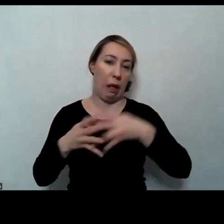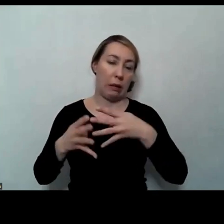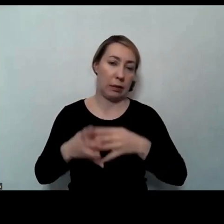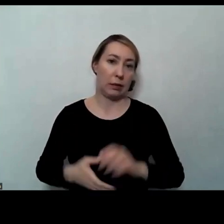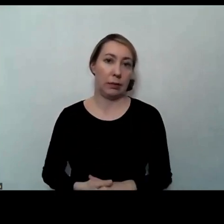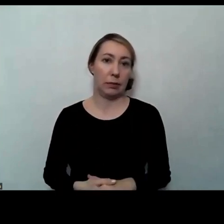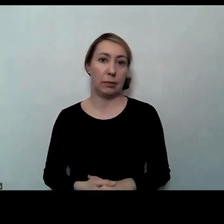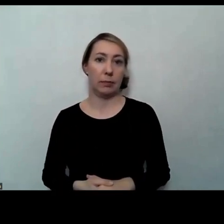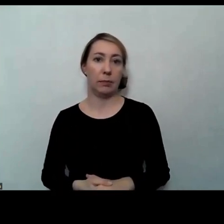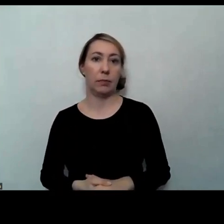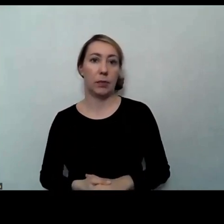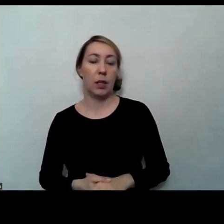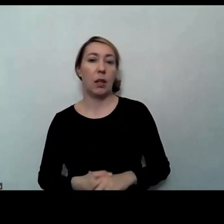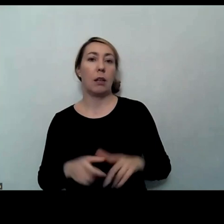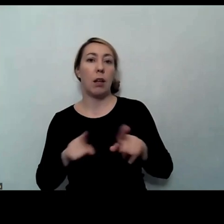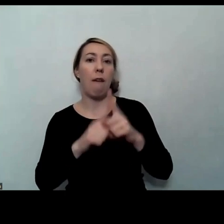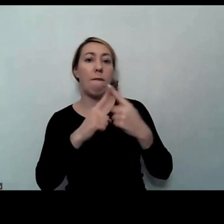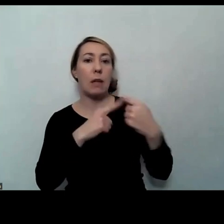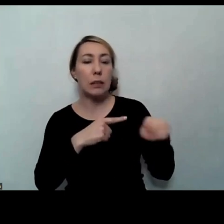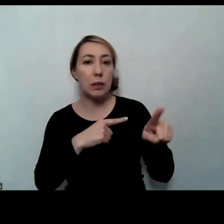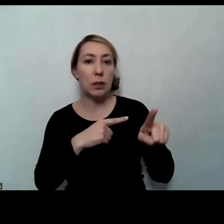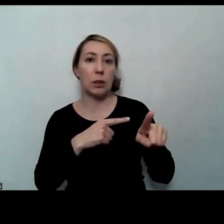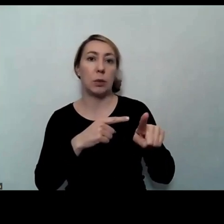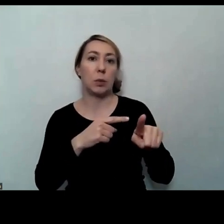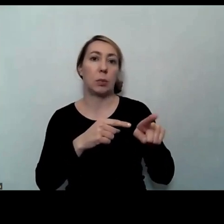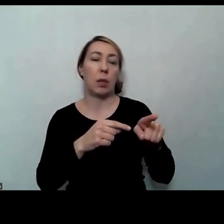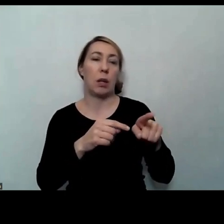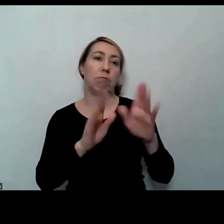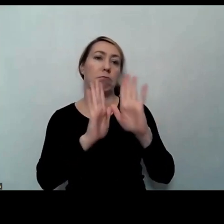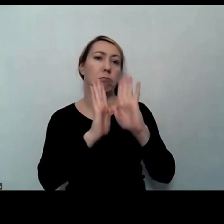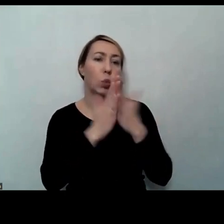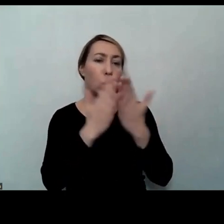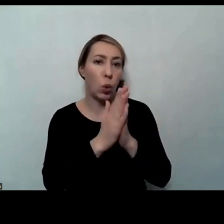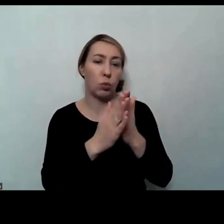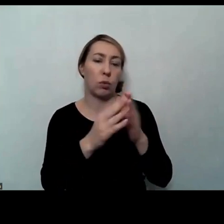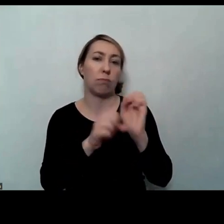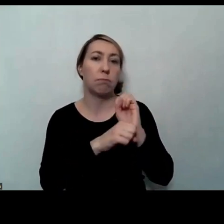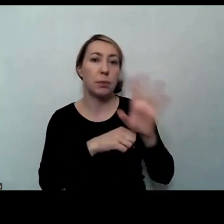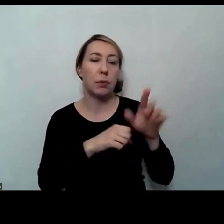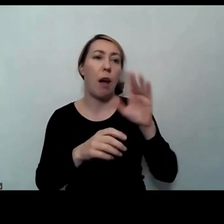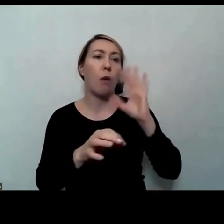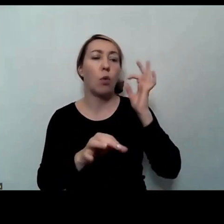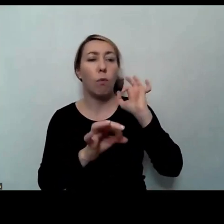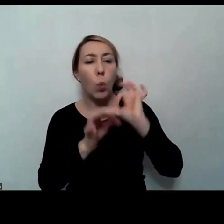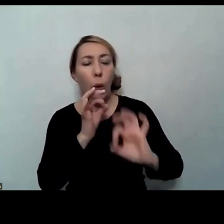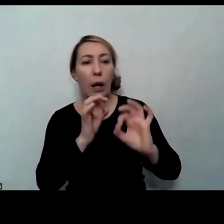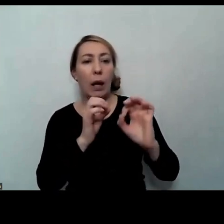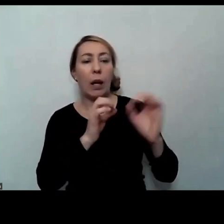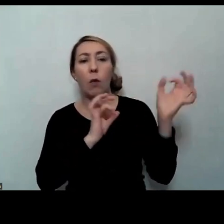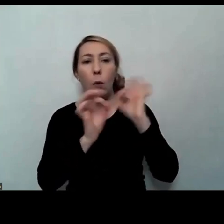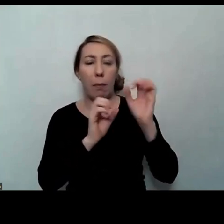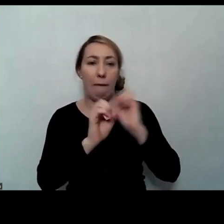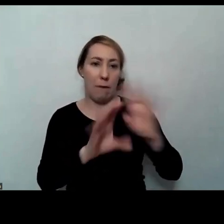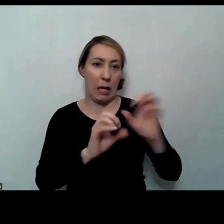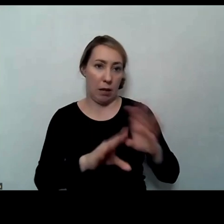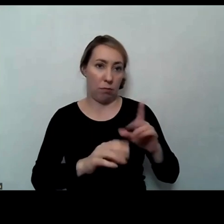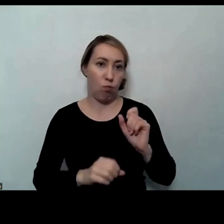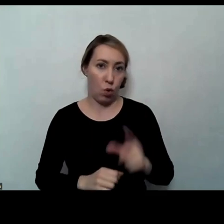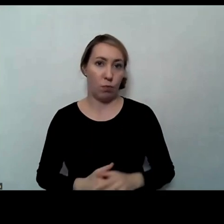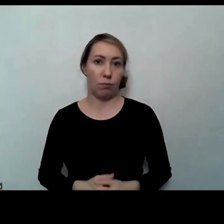z tej aplikacji i dosyłamy również podręcznik, w którym wszystkie informacje są szczegółowo wyjaśnione.